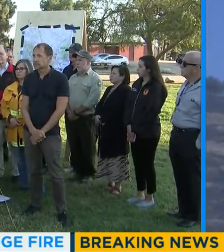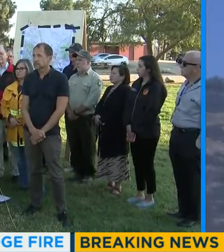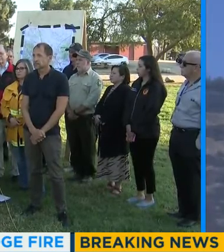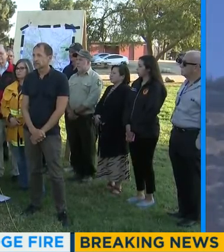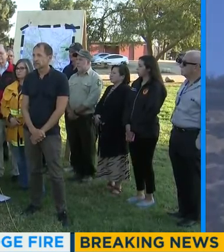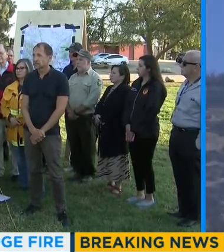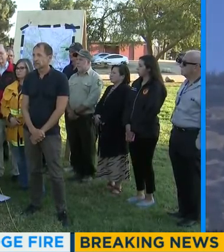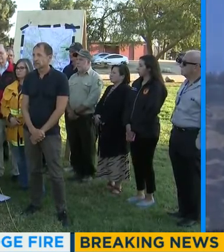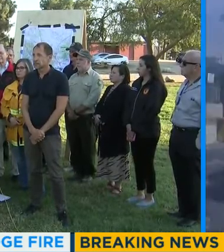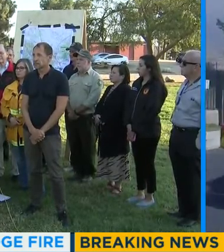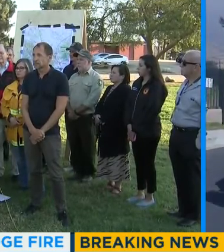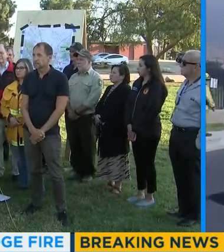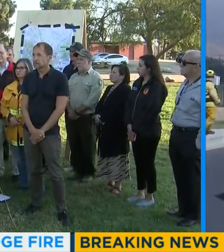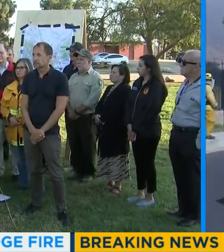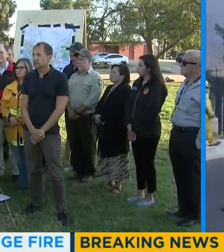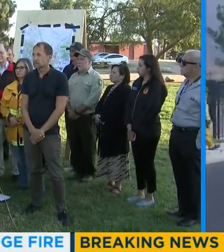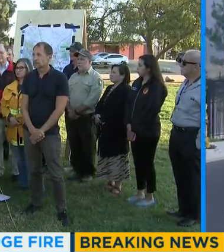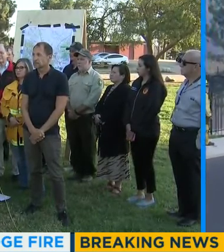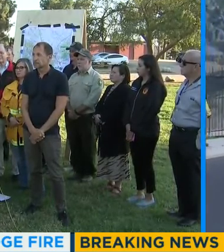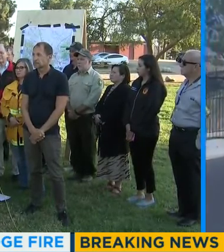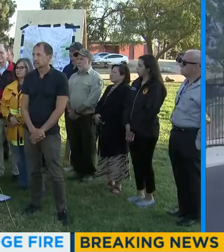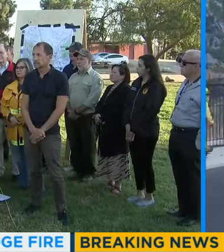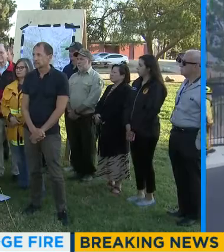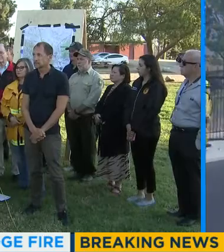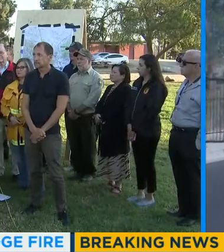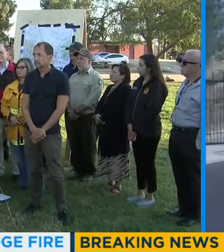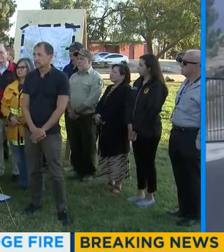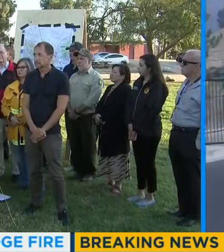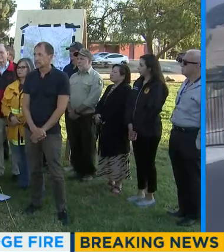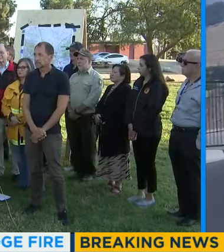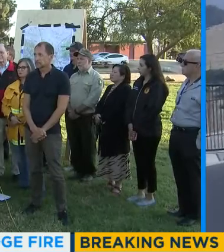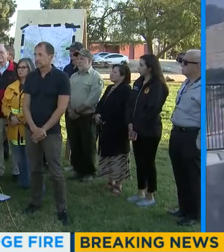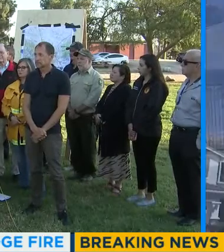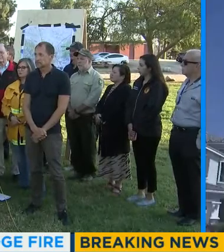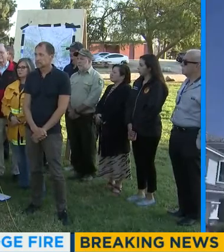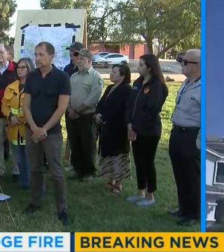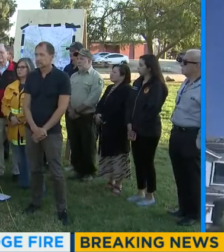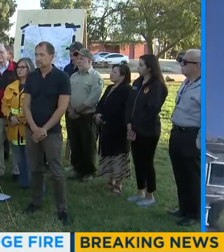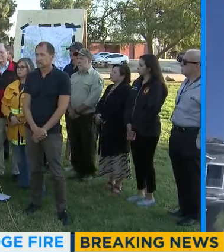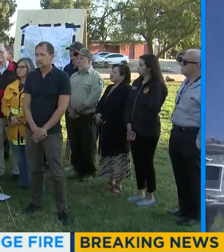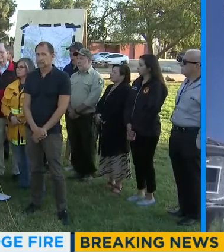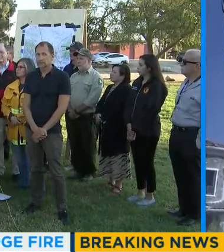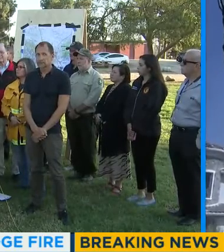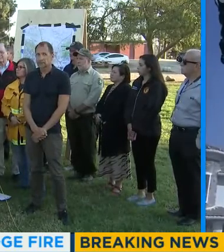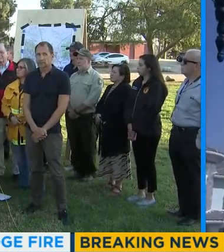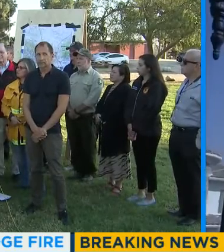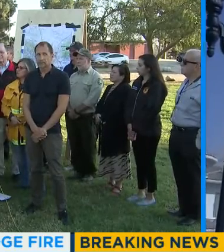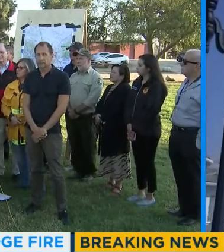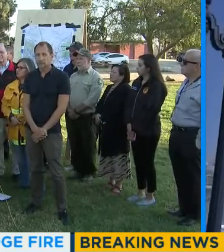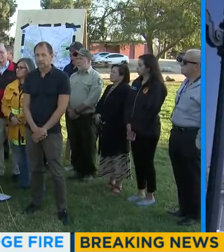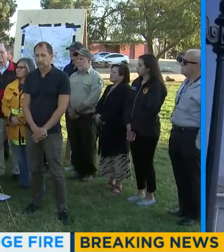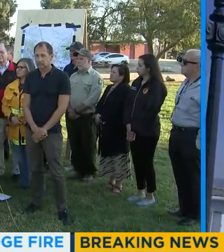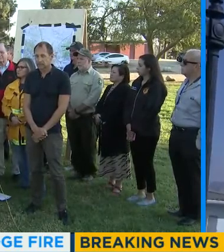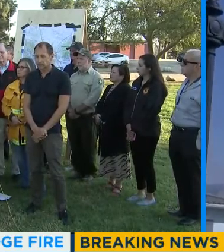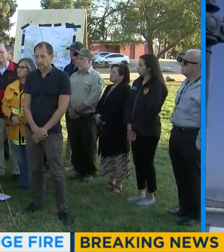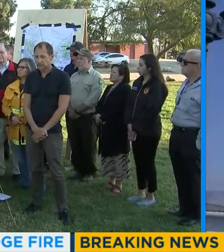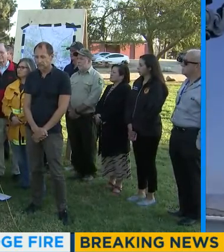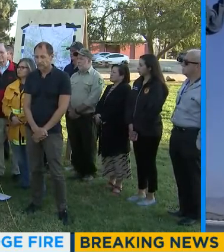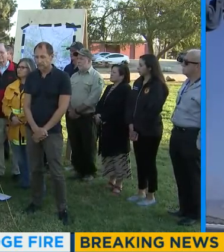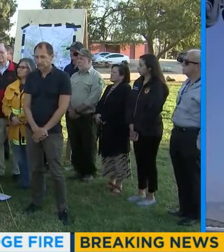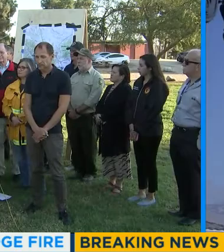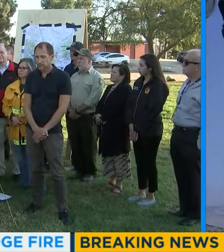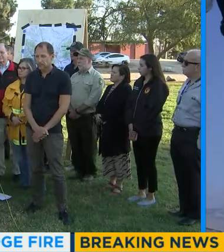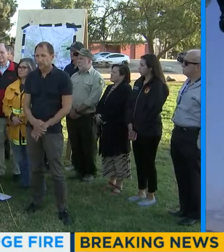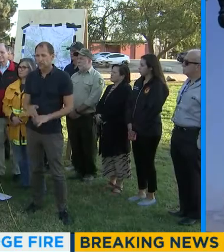asambleísta Gabriel y gobernador Newsom. Quisiera agradecer a los valientes hombres y mujeres que están